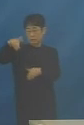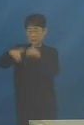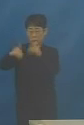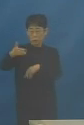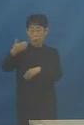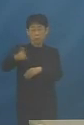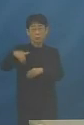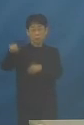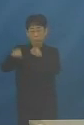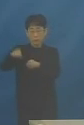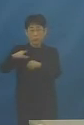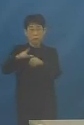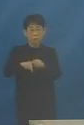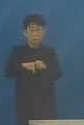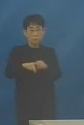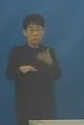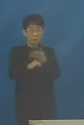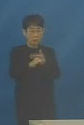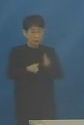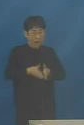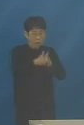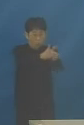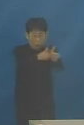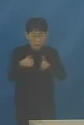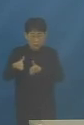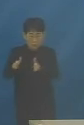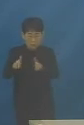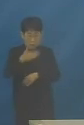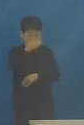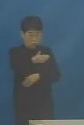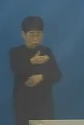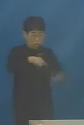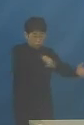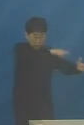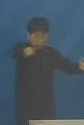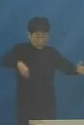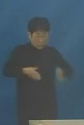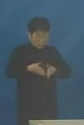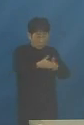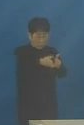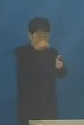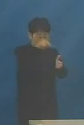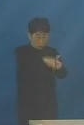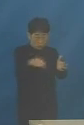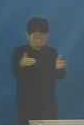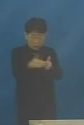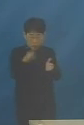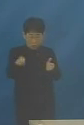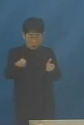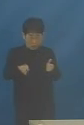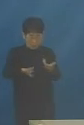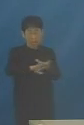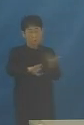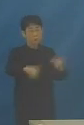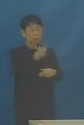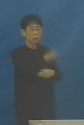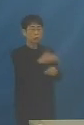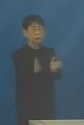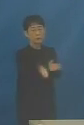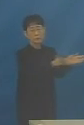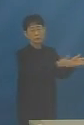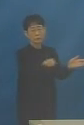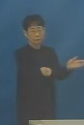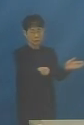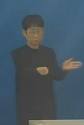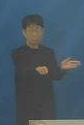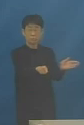例えば通り事に同じくでですね通りごとにここからここまではあの今度別の国移りますよっていうことをやって